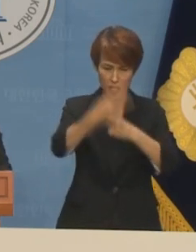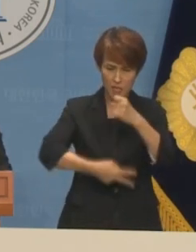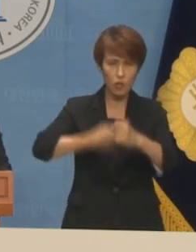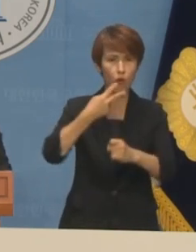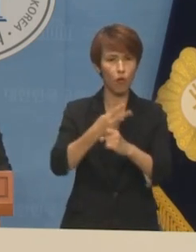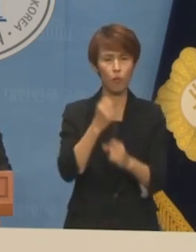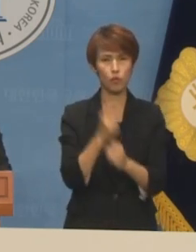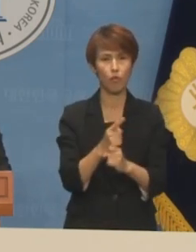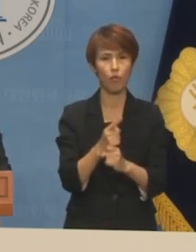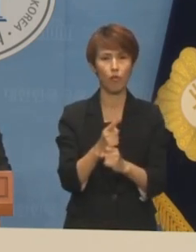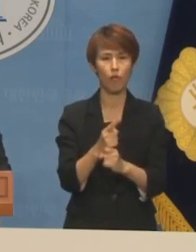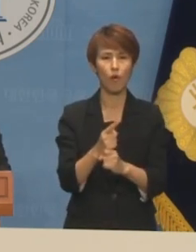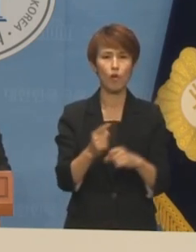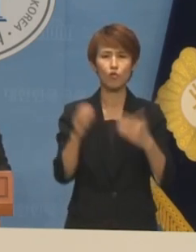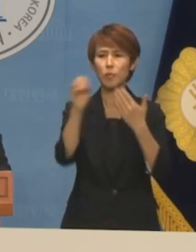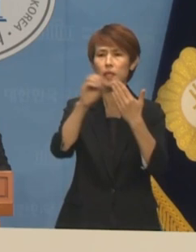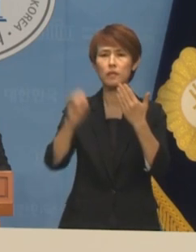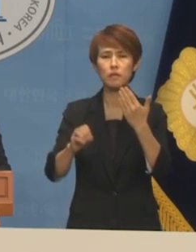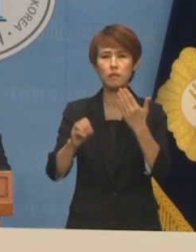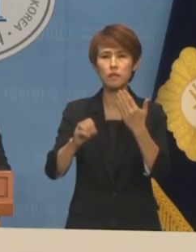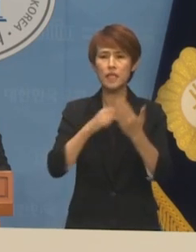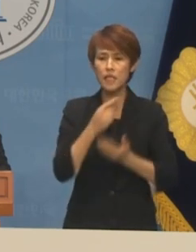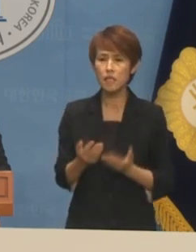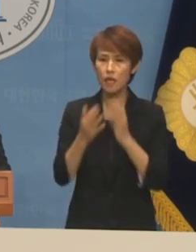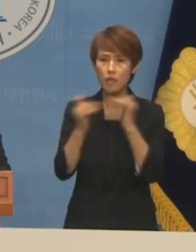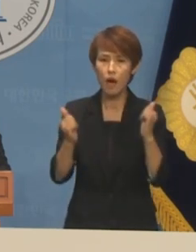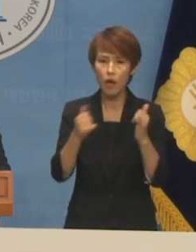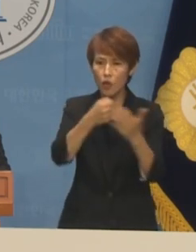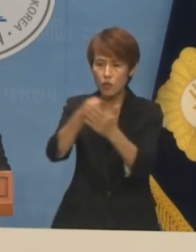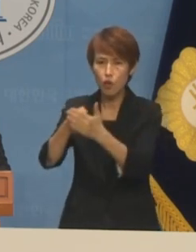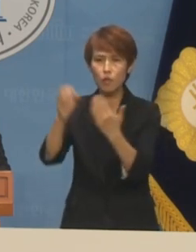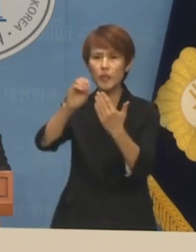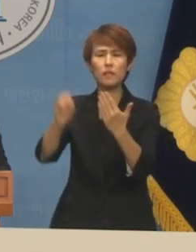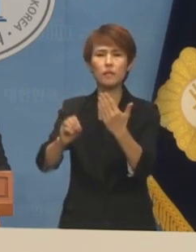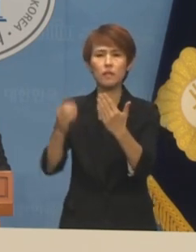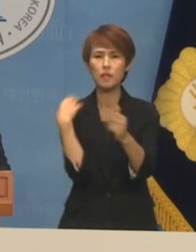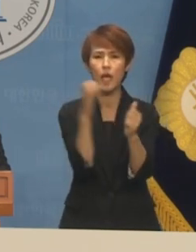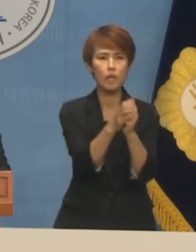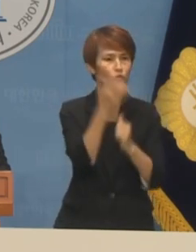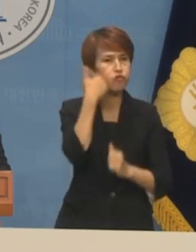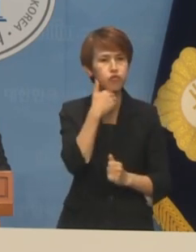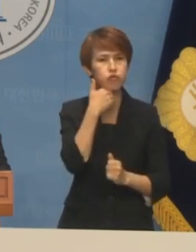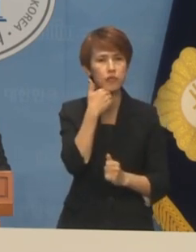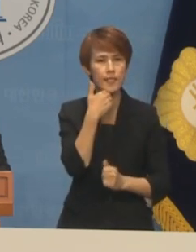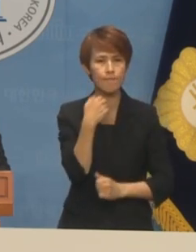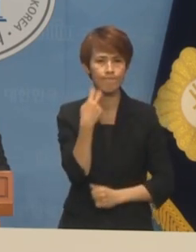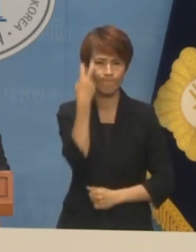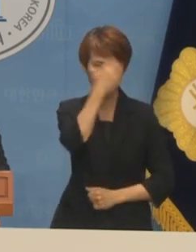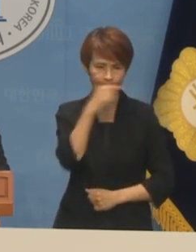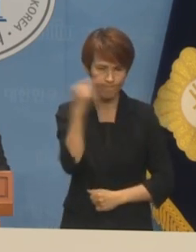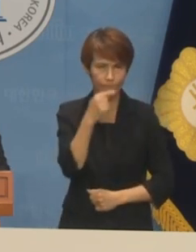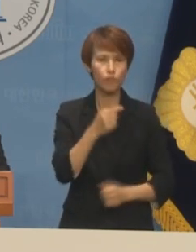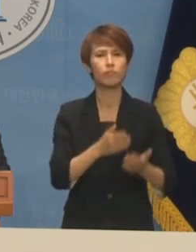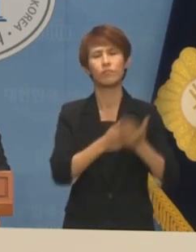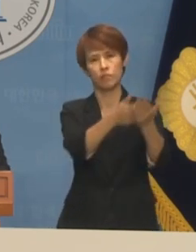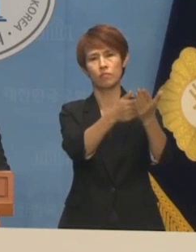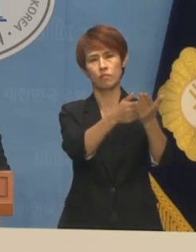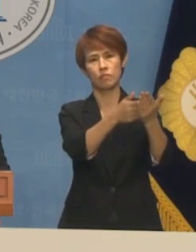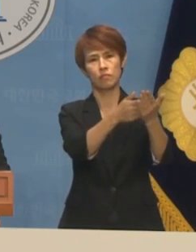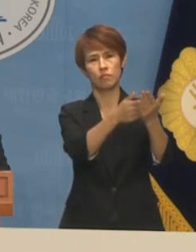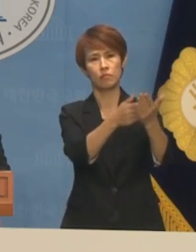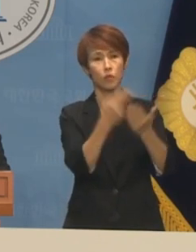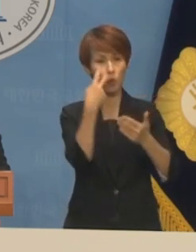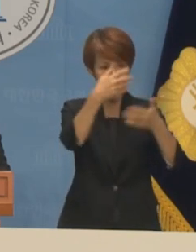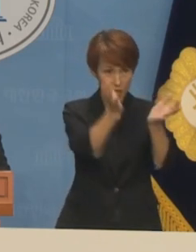넘도록 채 9%도 안 된 희생자 결정에 대한 책임이 어디에 있는가 철저한 조사를 요구하며